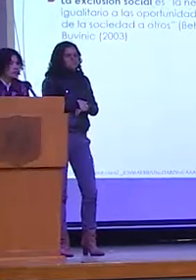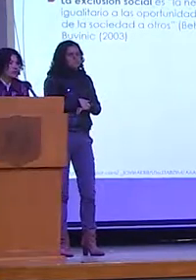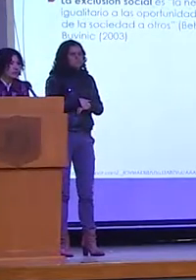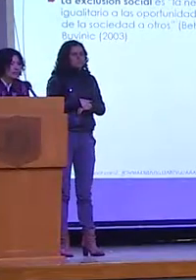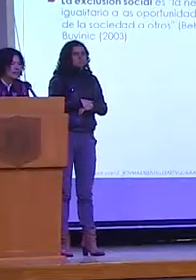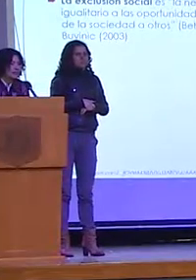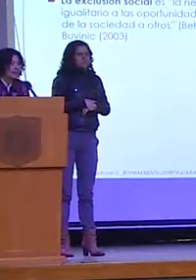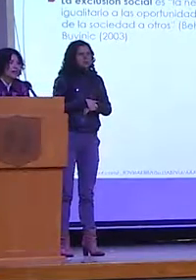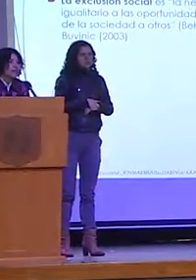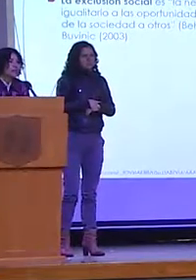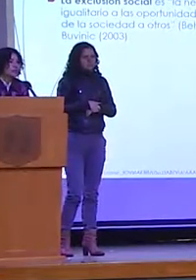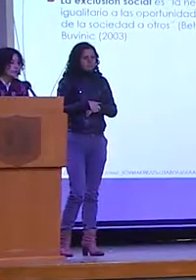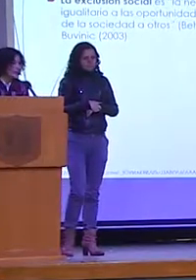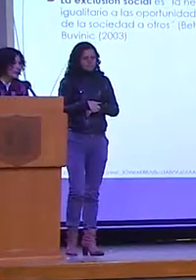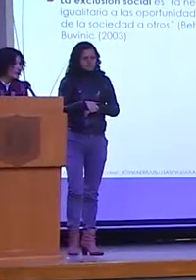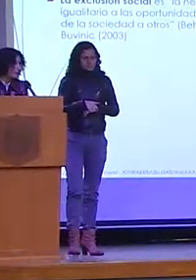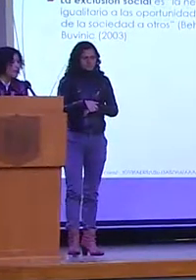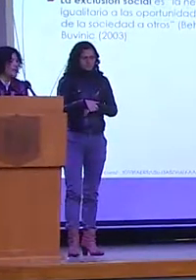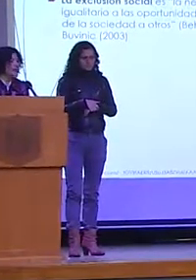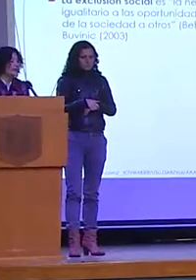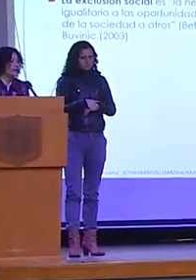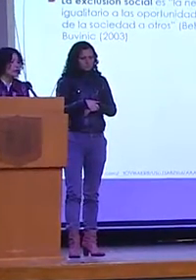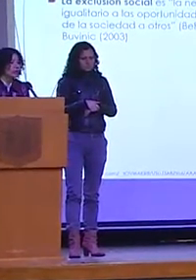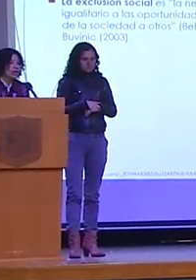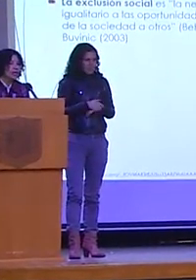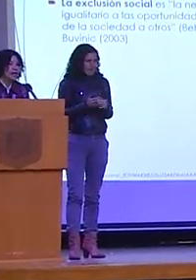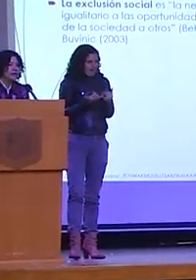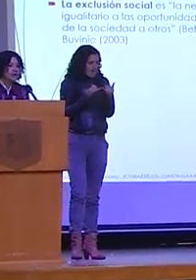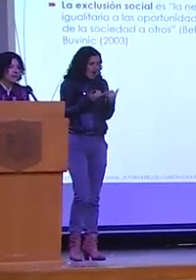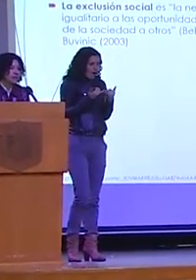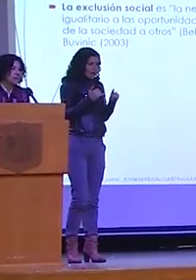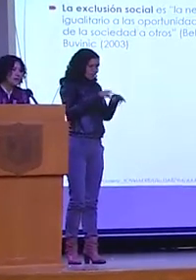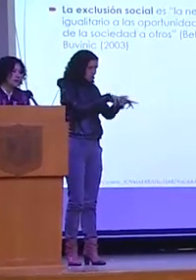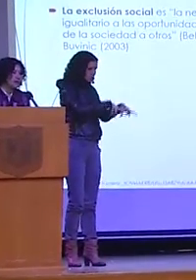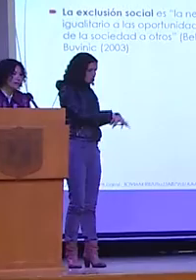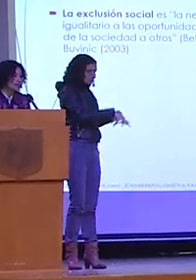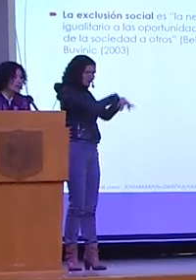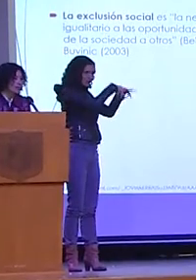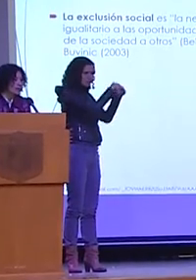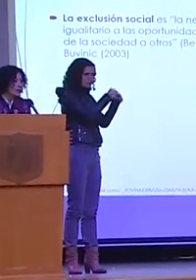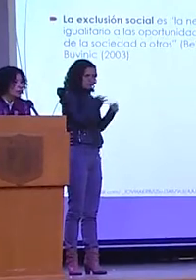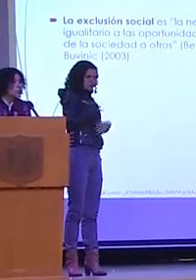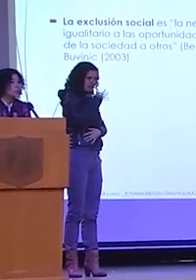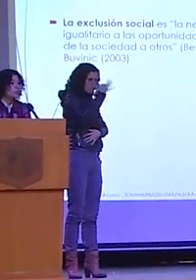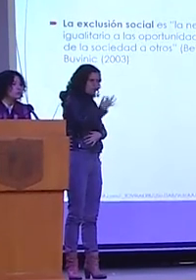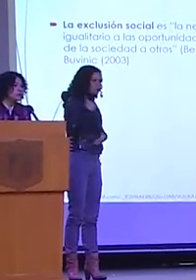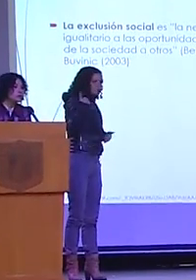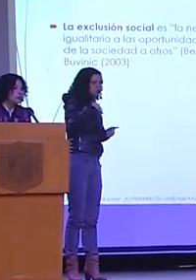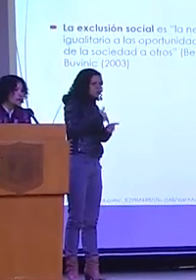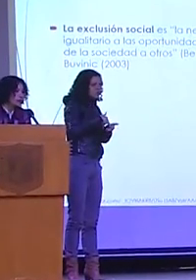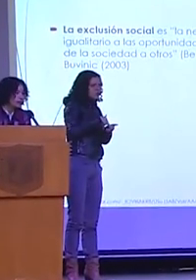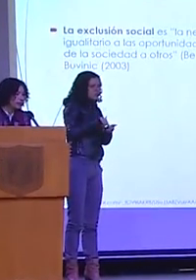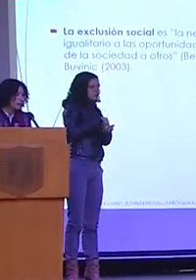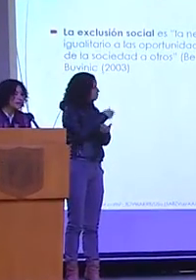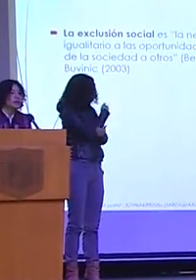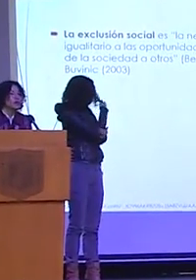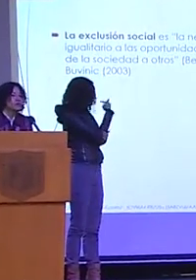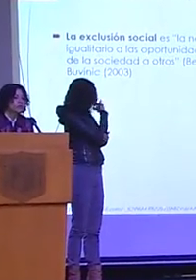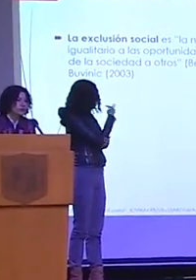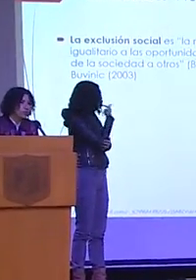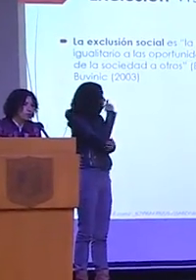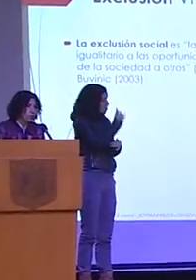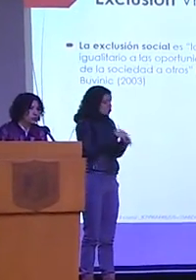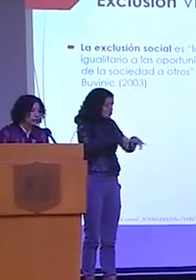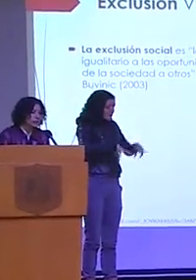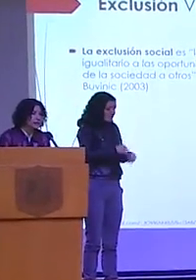no tenemos la sociedad decente de la que nos habla Avichai Margalit. Como no tenemos una sociedad decente,